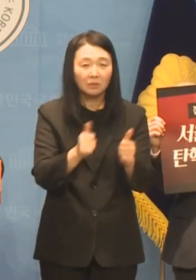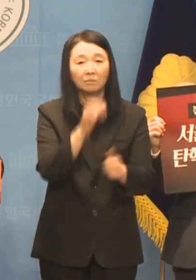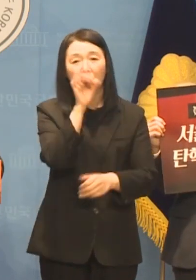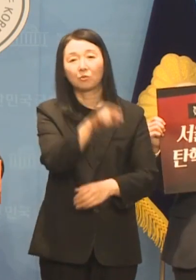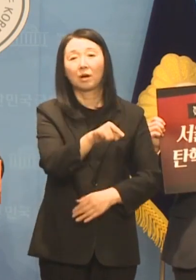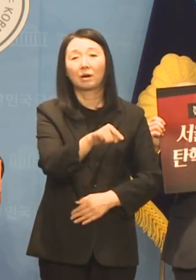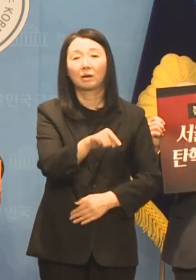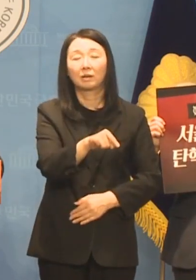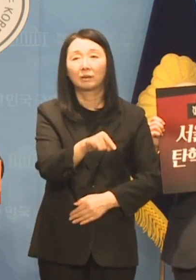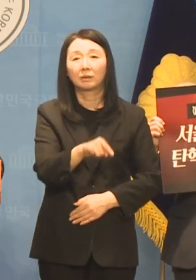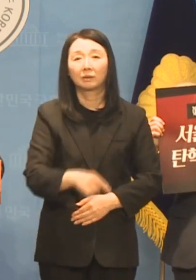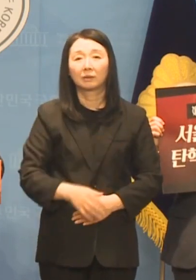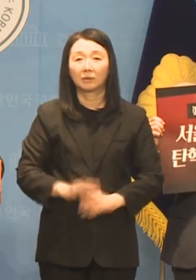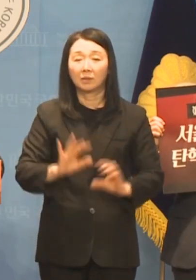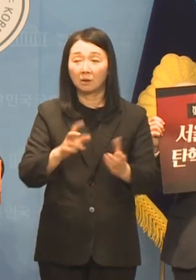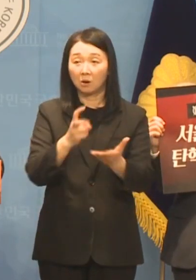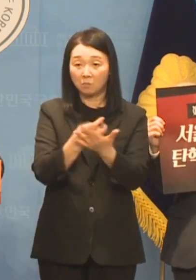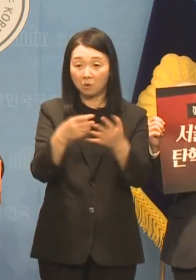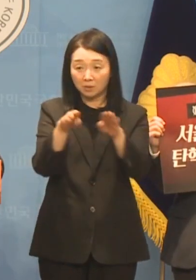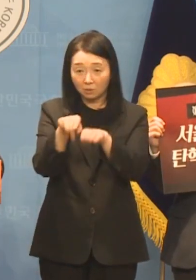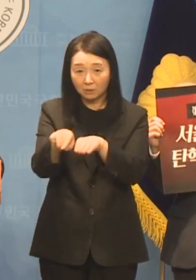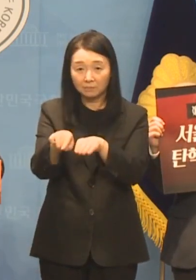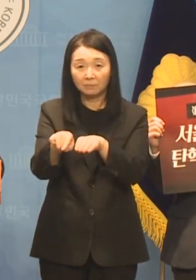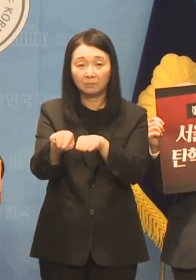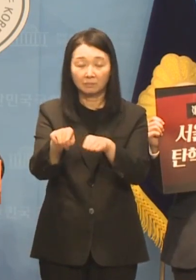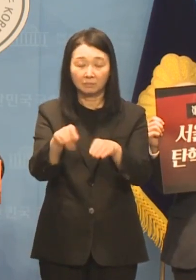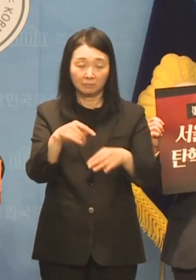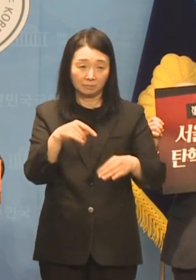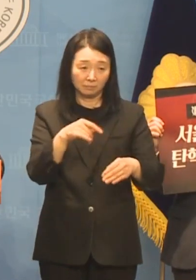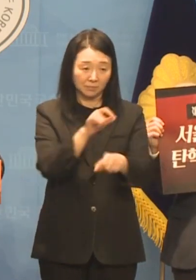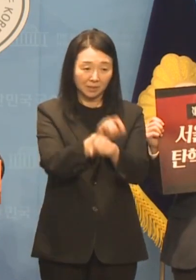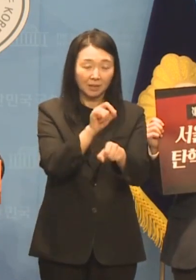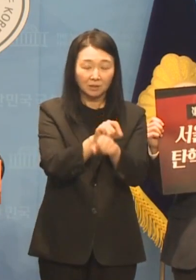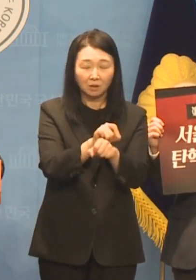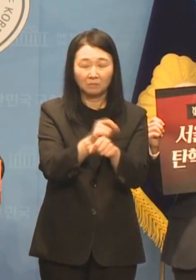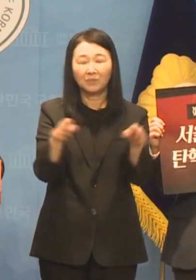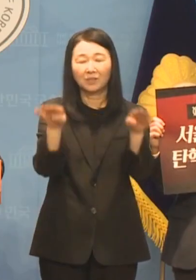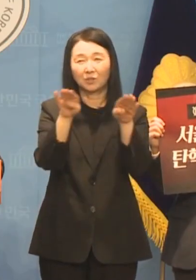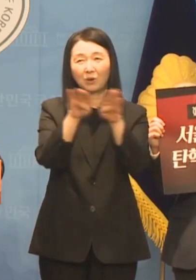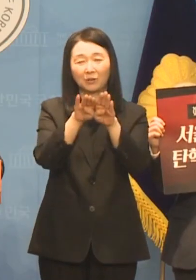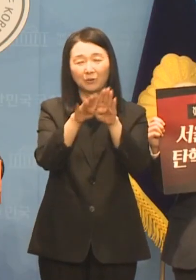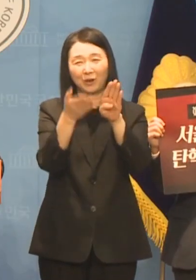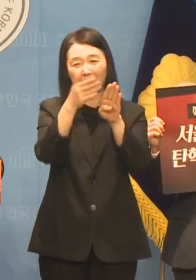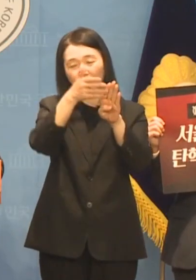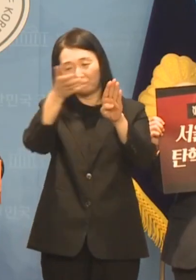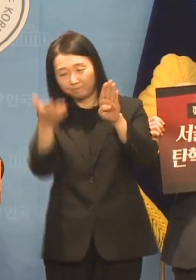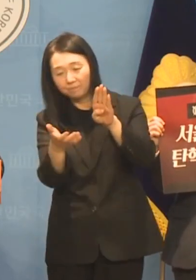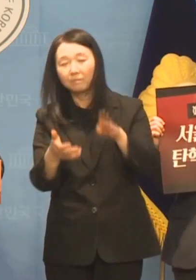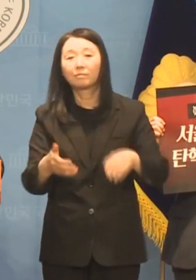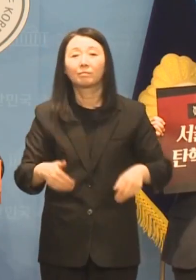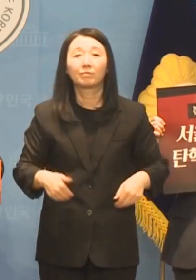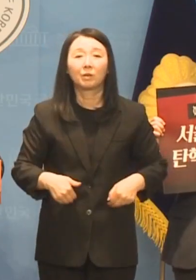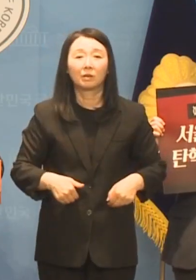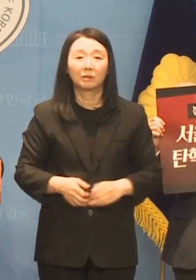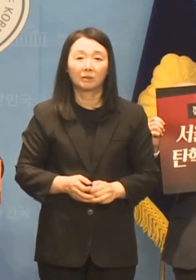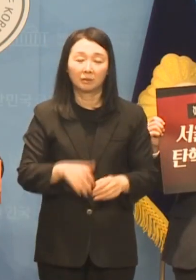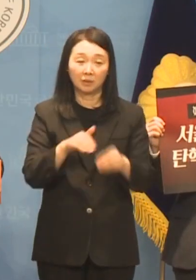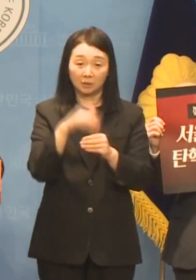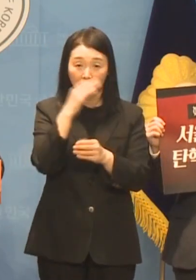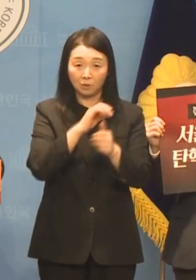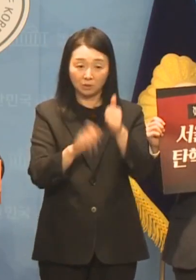없습니다. 따라서 헌법기관에서 행정기관으로 격하 변화할 것을 제안드립니다.